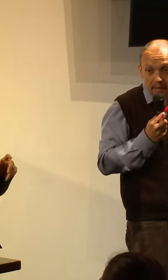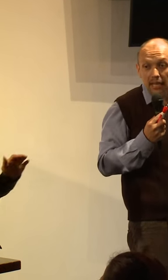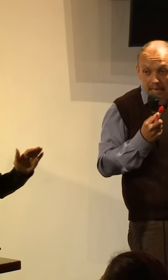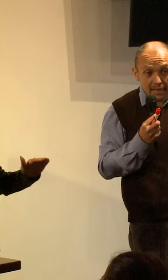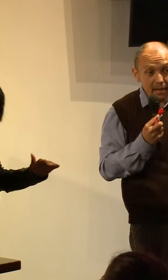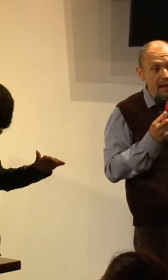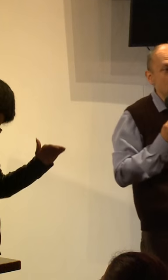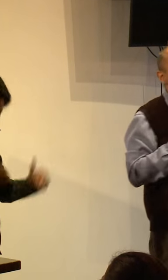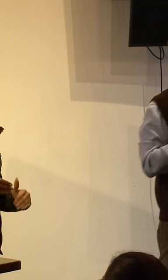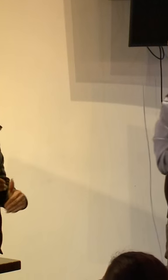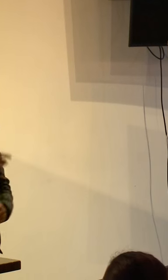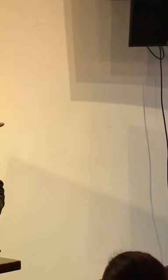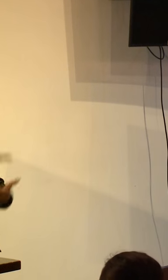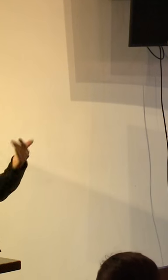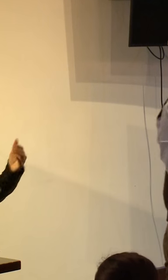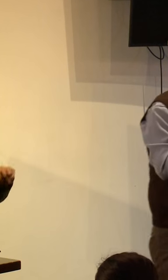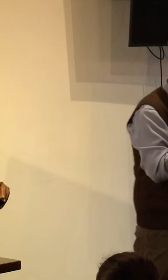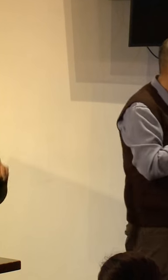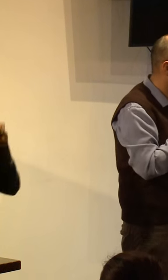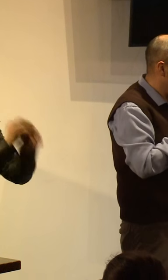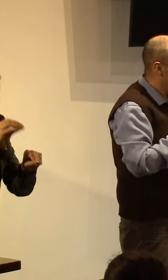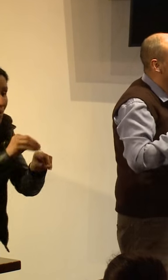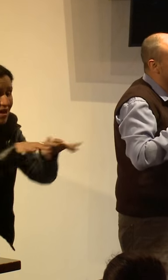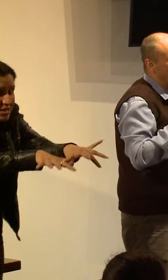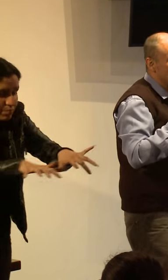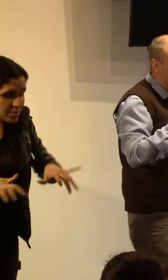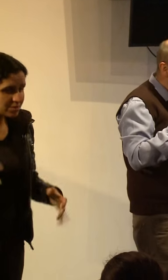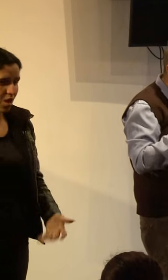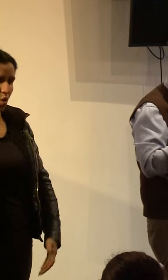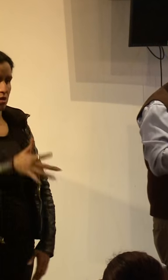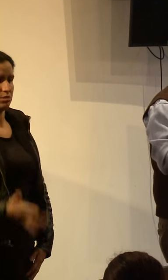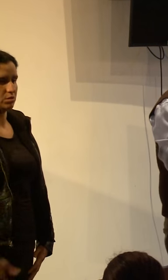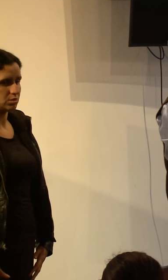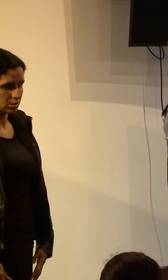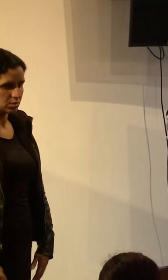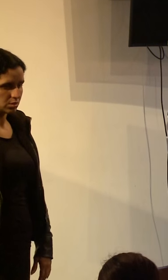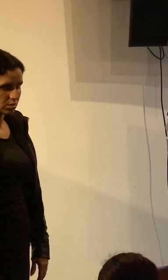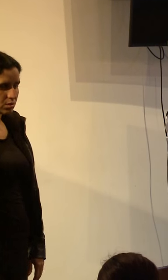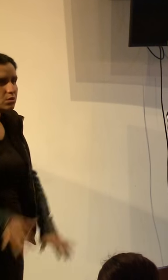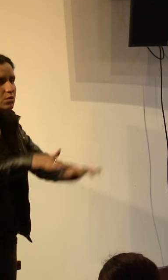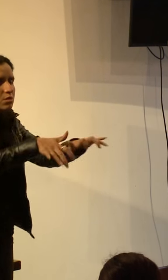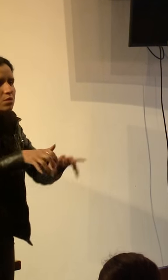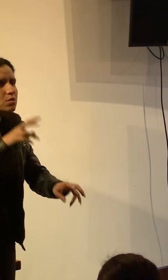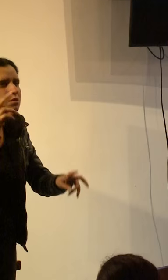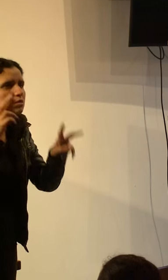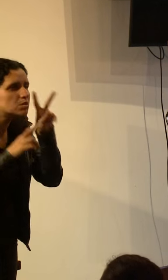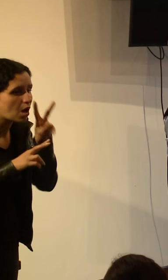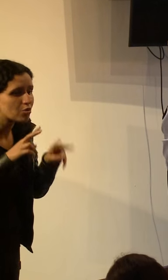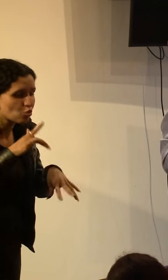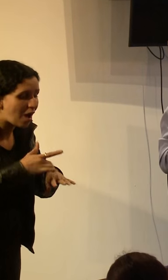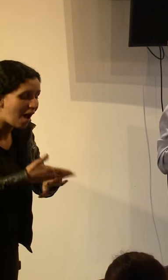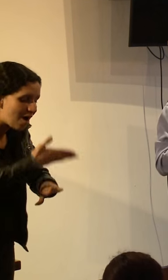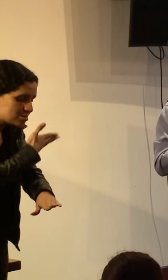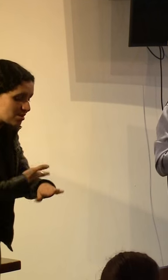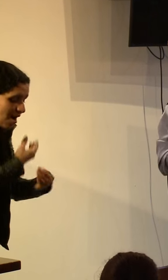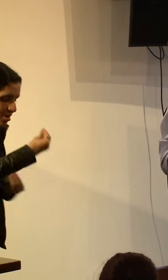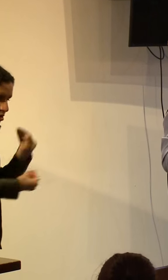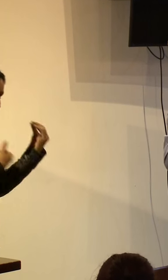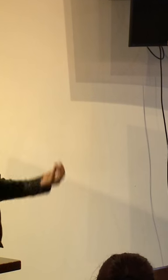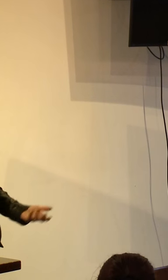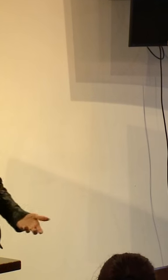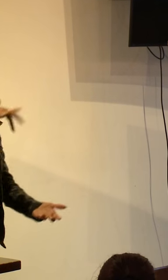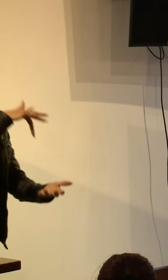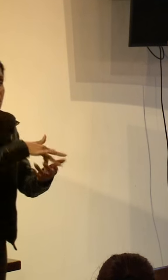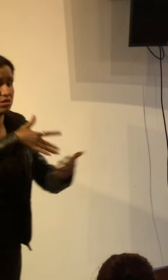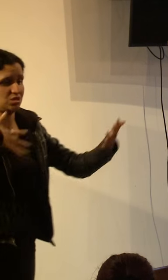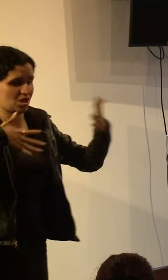duro tiene que estar para educar espectadores. Pero es que la mejor manera de educar espectadores es haciendo. Cuando yo voy a ver una obra de teatro y